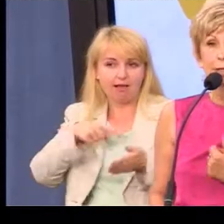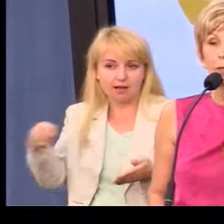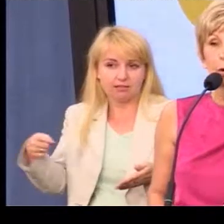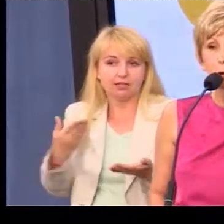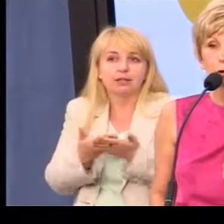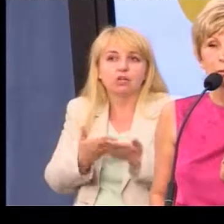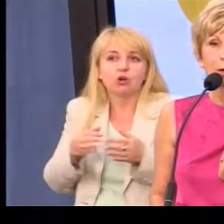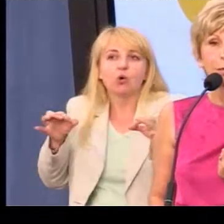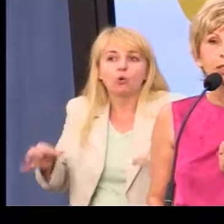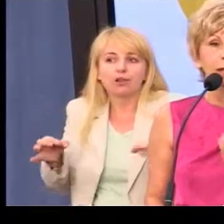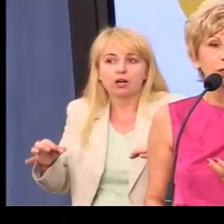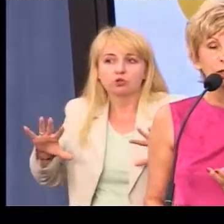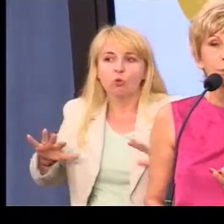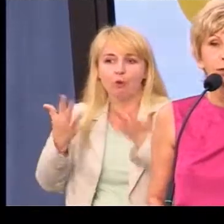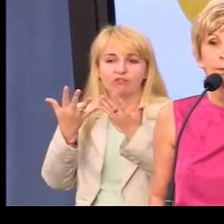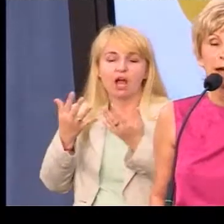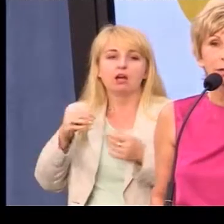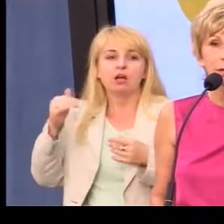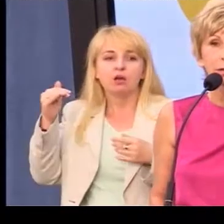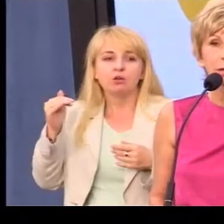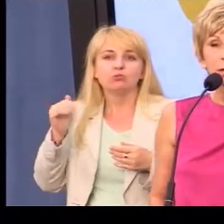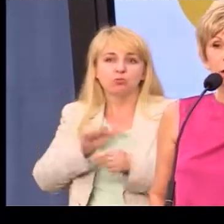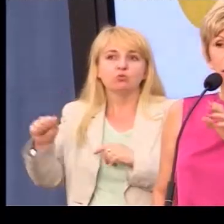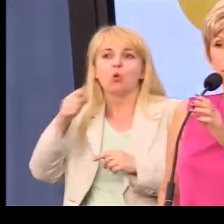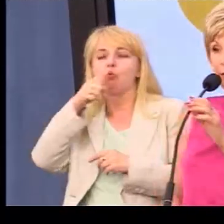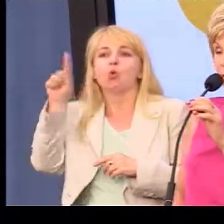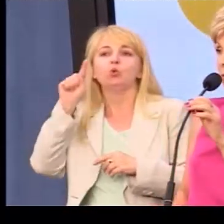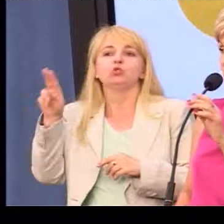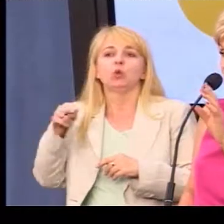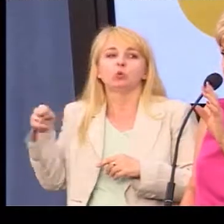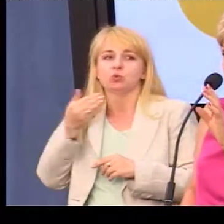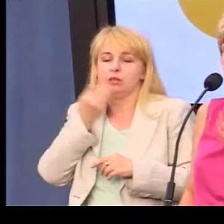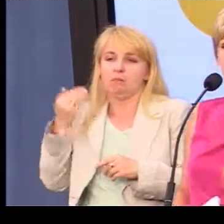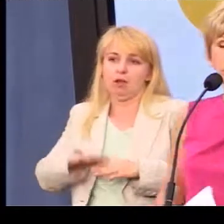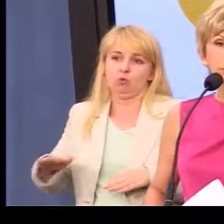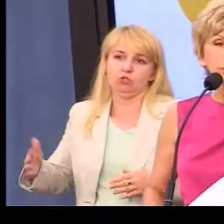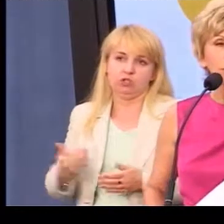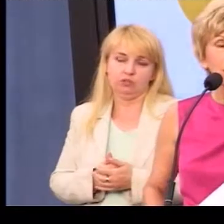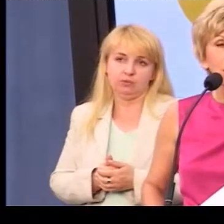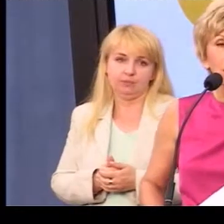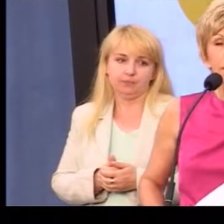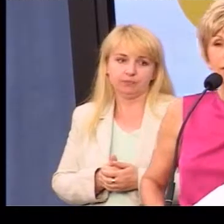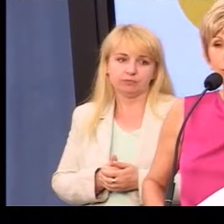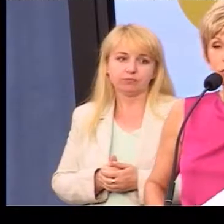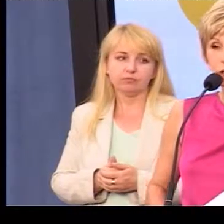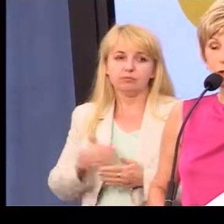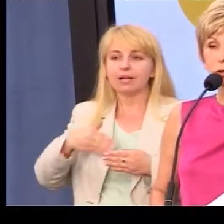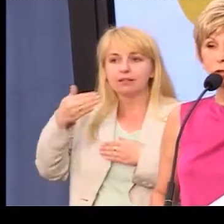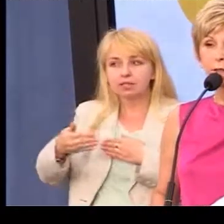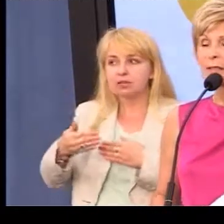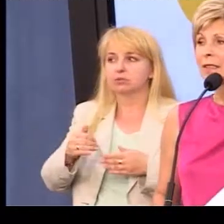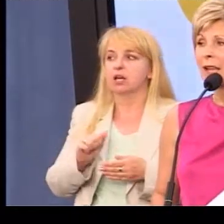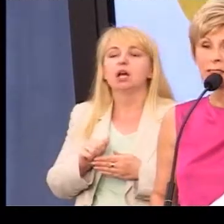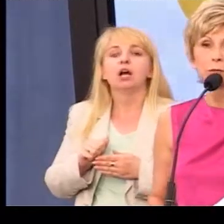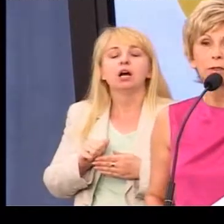ofiarami pańskiej pokuty mają być lekarze i niepłodne pary. Wracając do meritum. Następną rzeczą